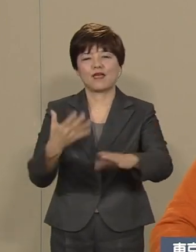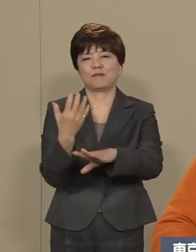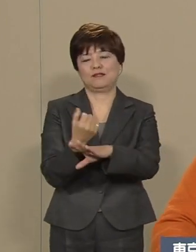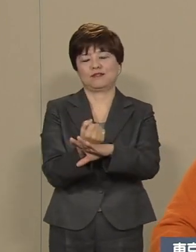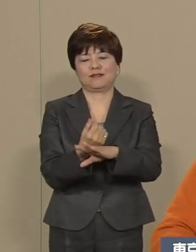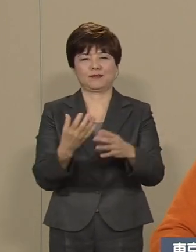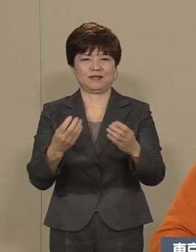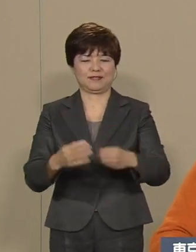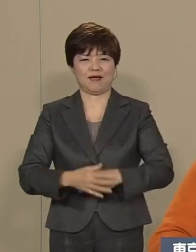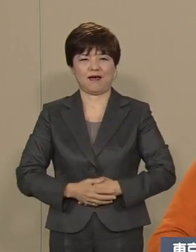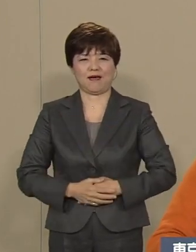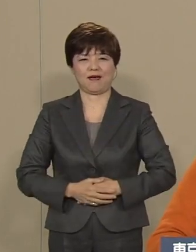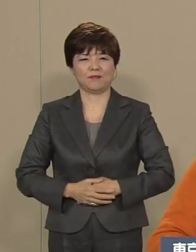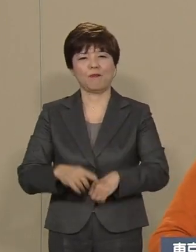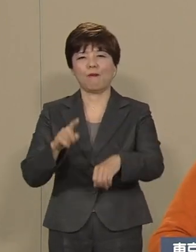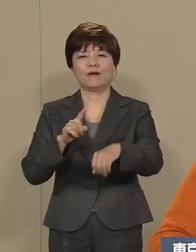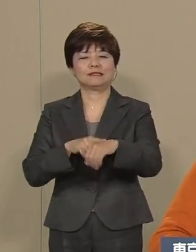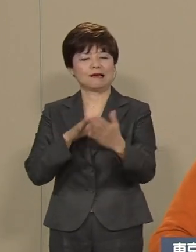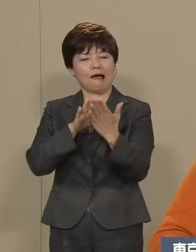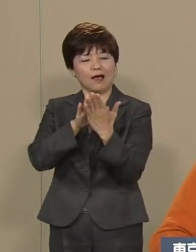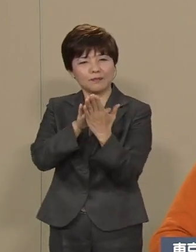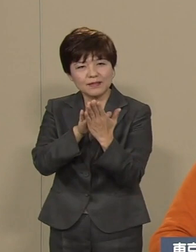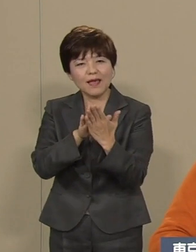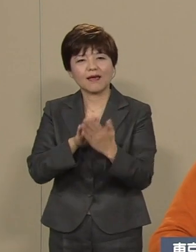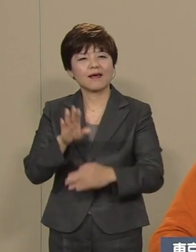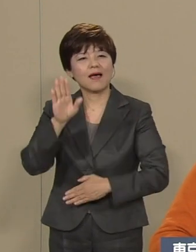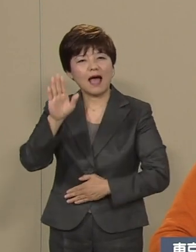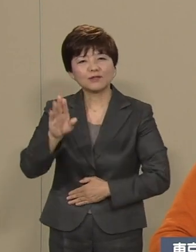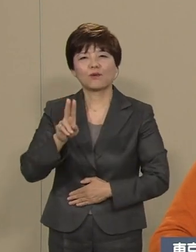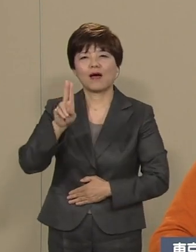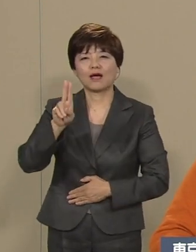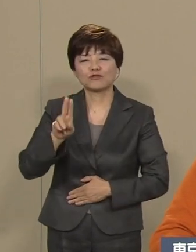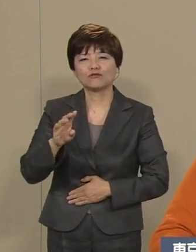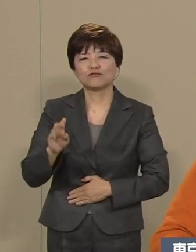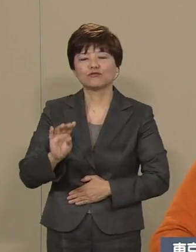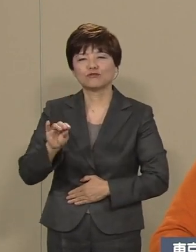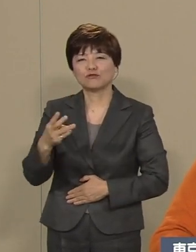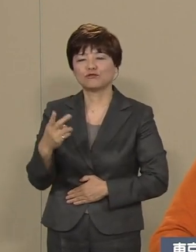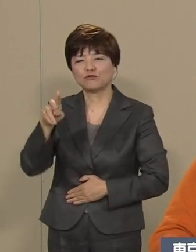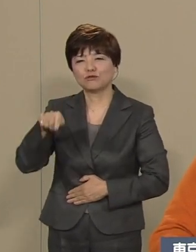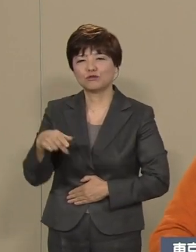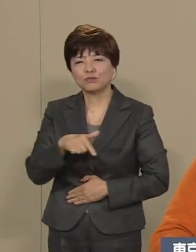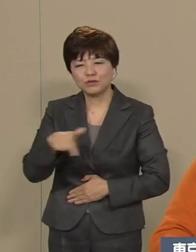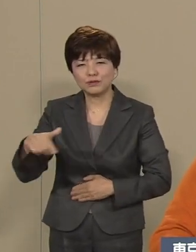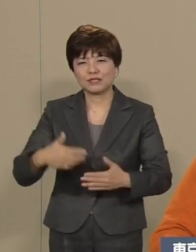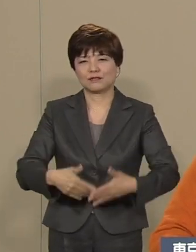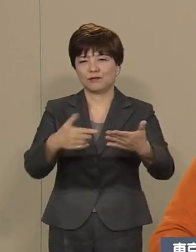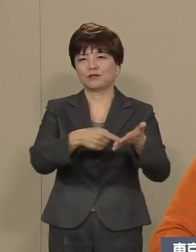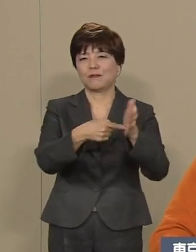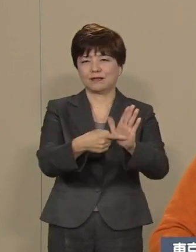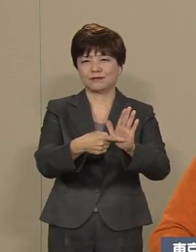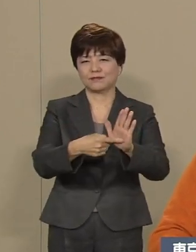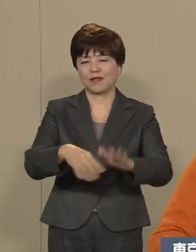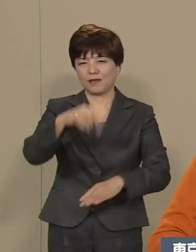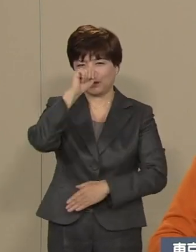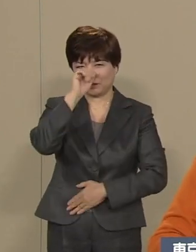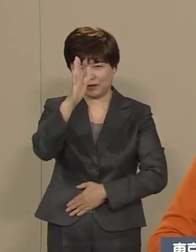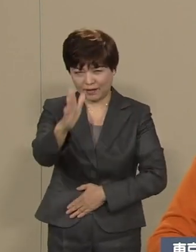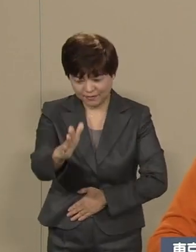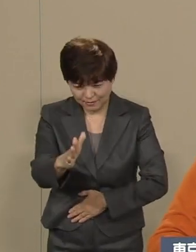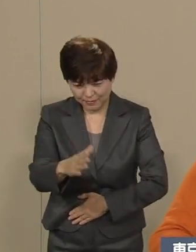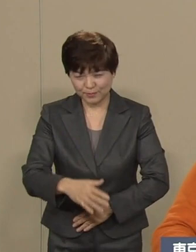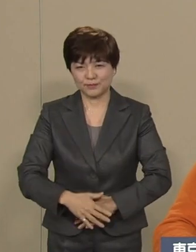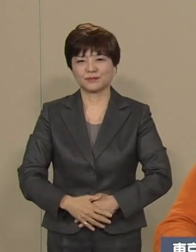たもう時間がなりますあとはYouTubeに載せますので中が止まりますどうぞよろしくお願い